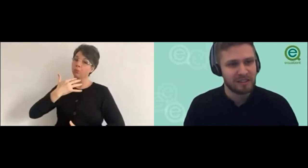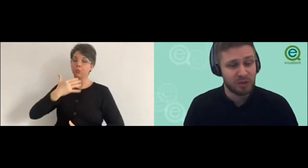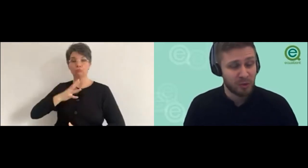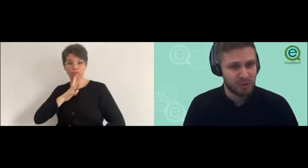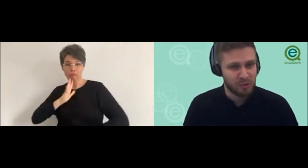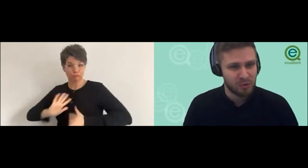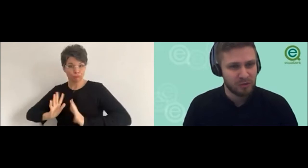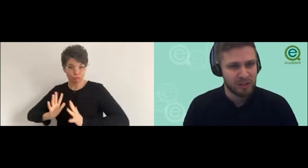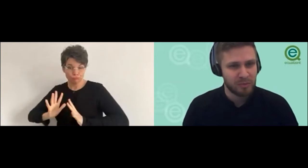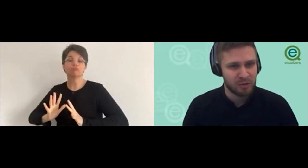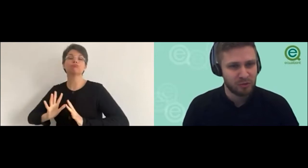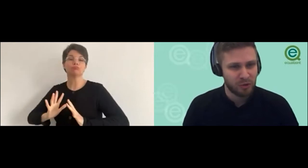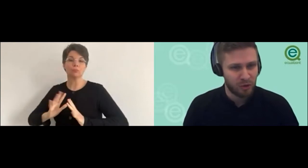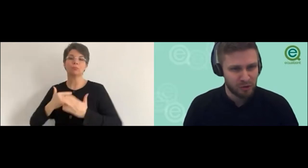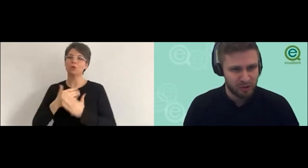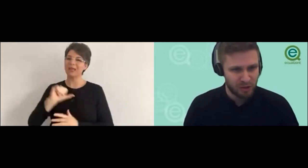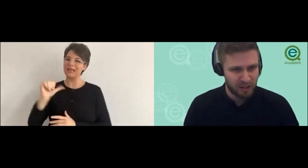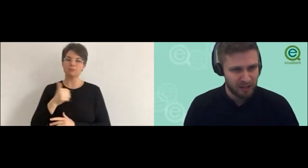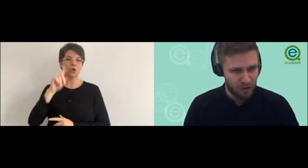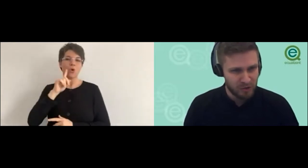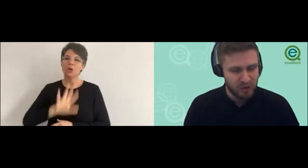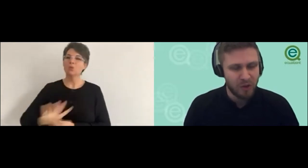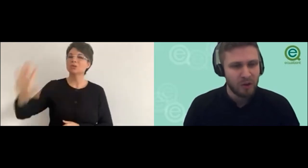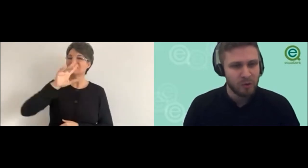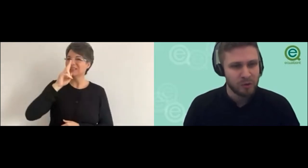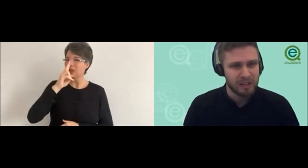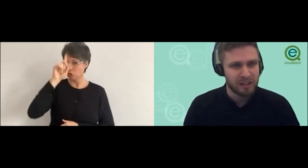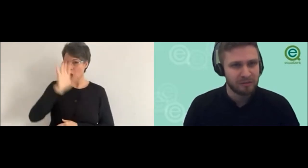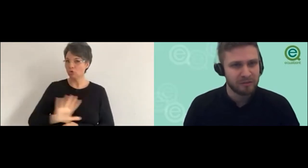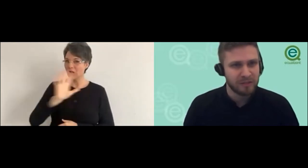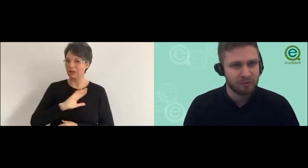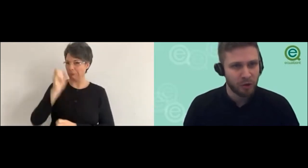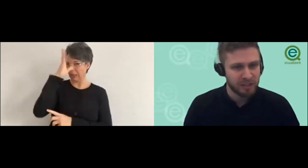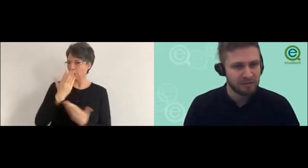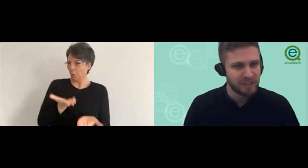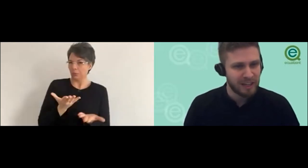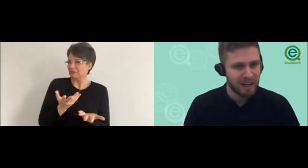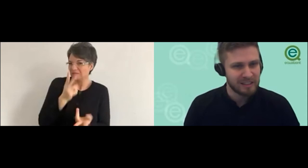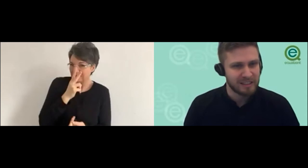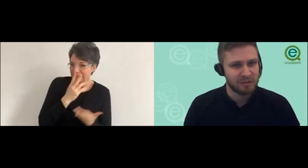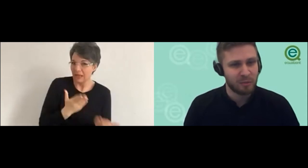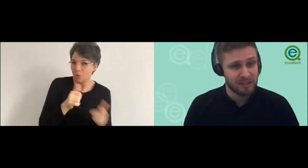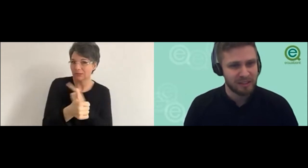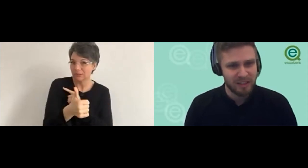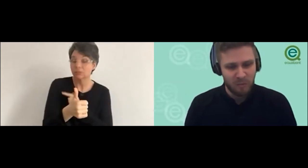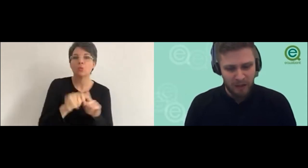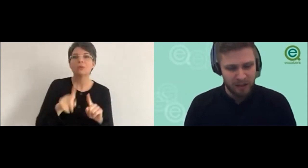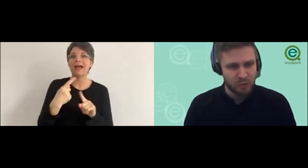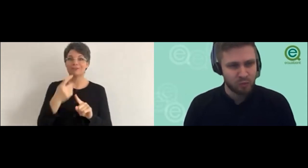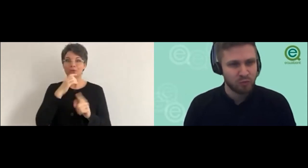die Situation der Bildung von Gehörlosen in Deutschland aus und dann vorstellen, wie kann sich das